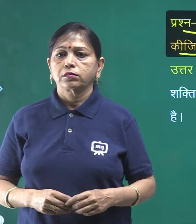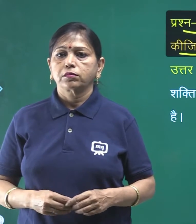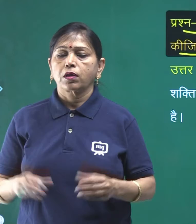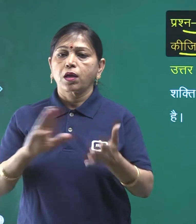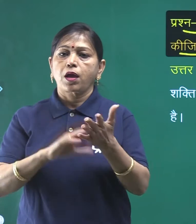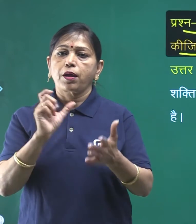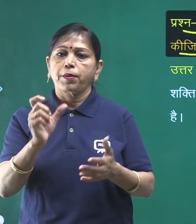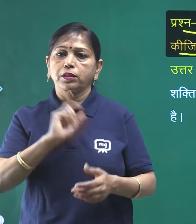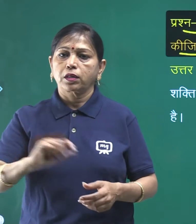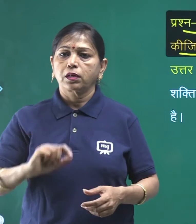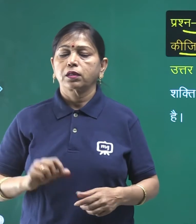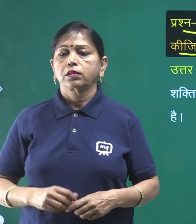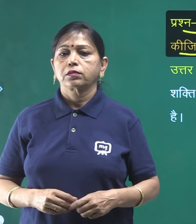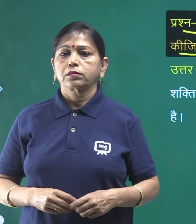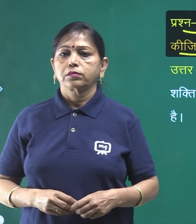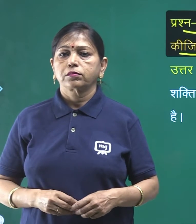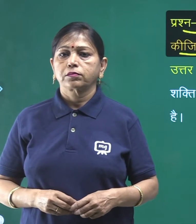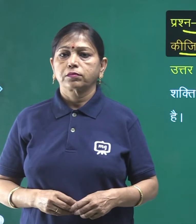मात्रक लिखिए।